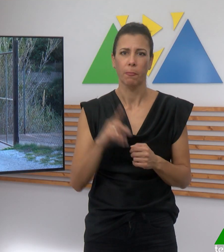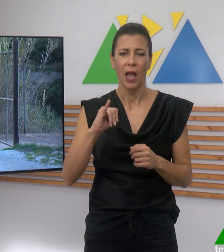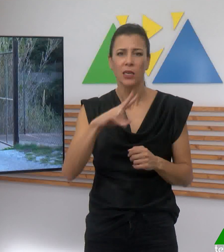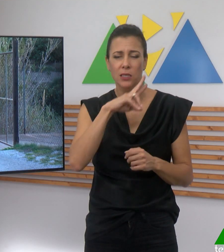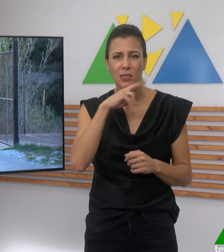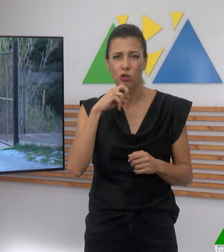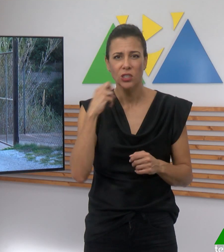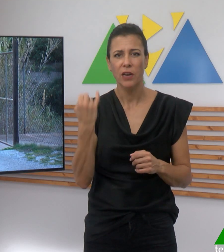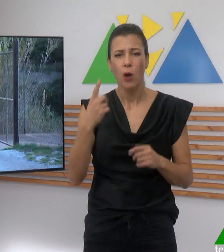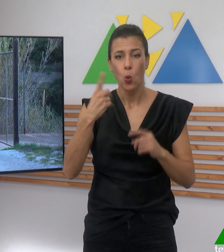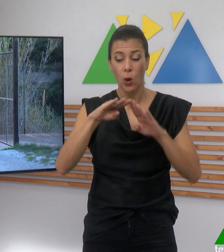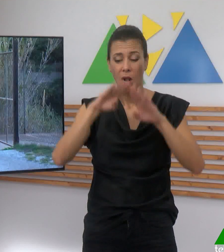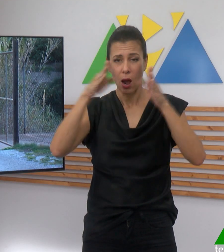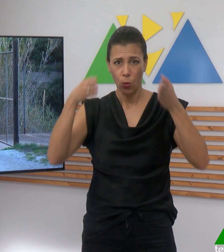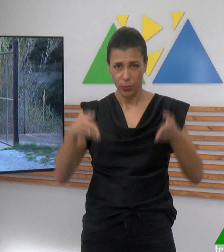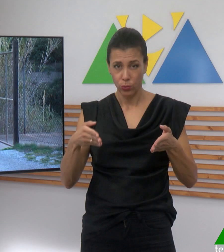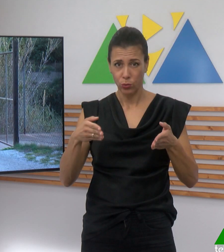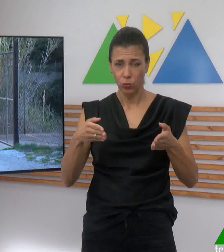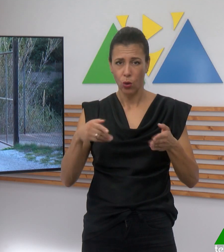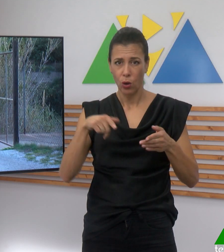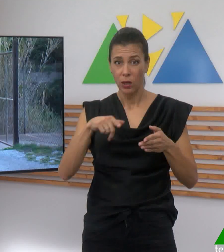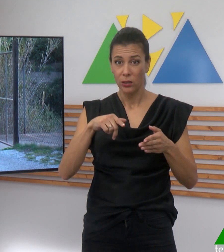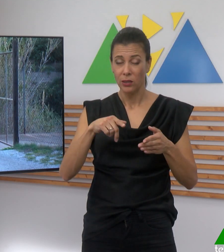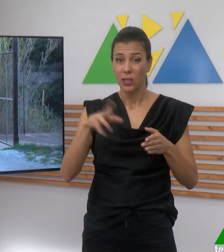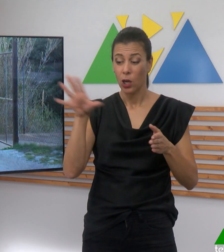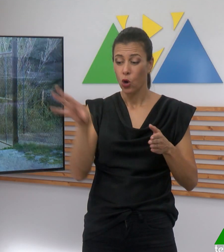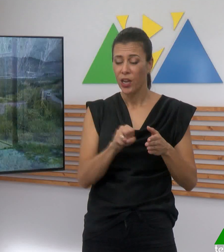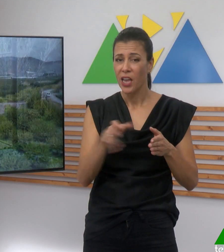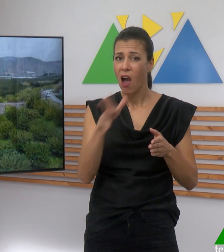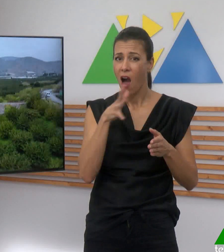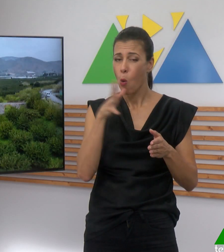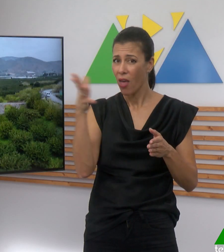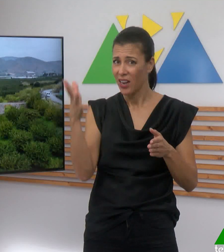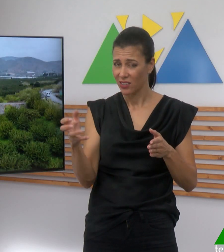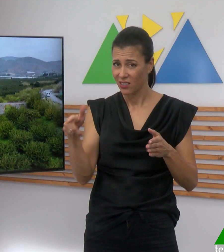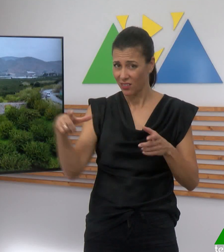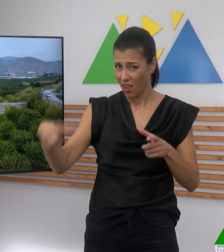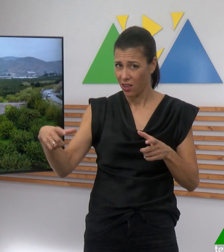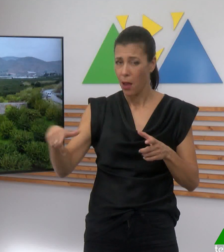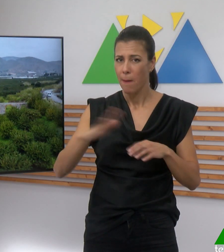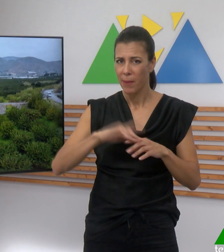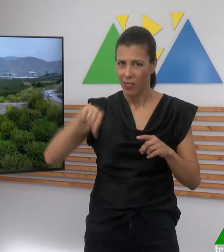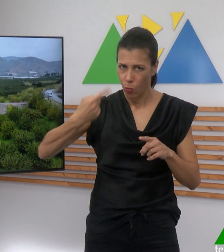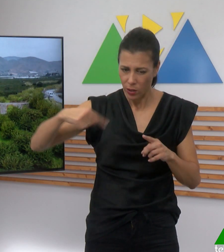un acueducto que tomaba agua de la cequia para llevarla a un antiguo